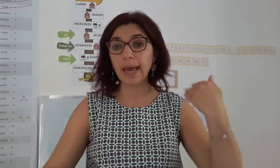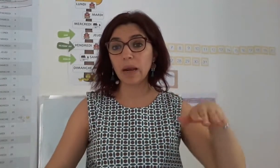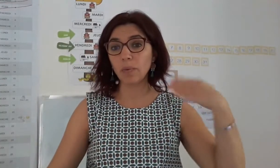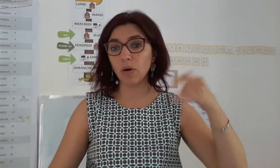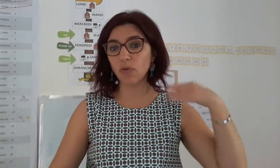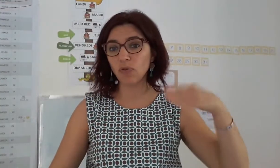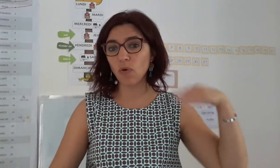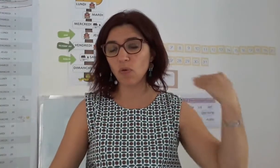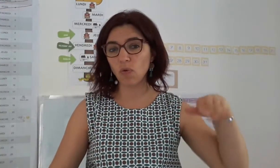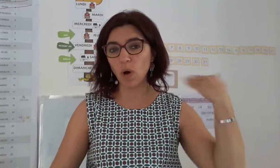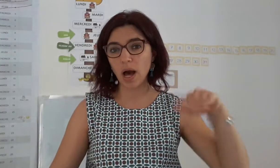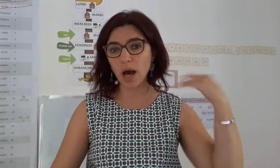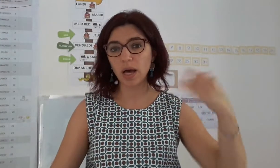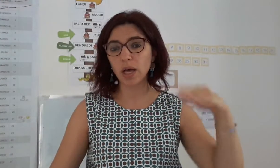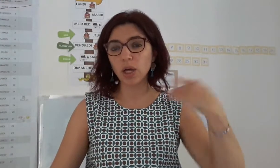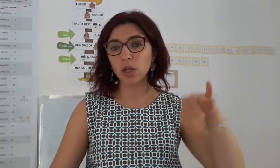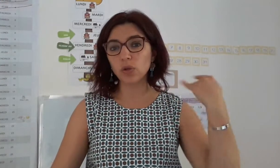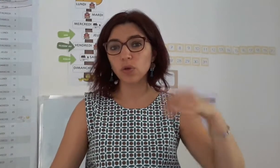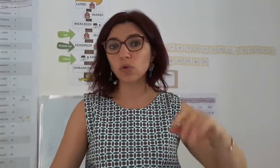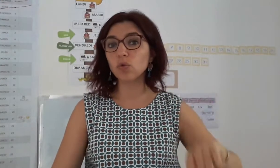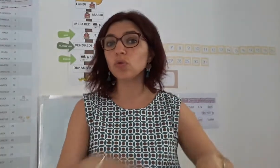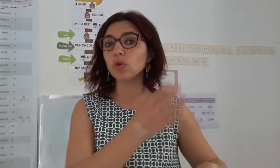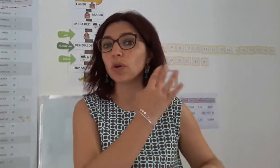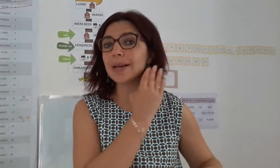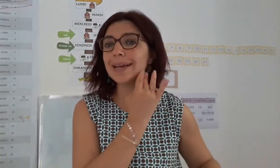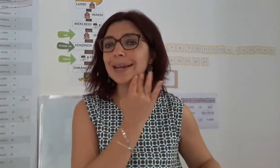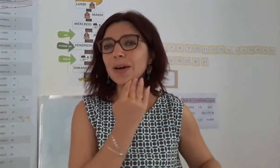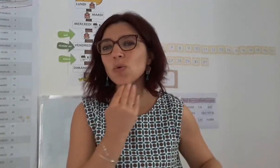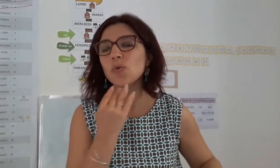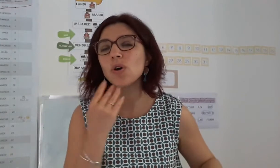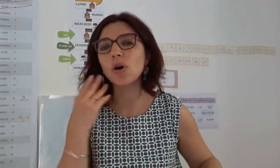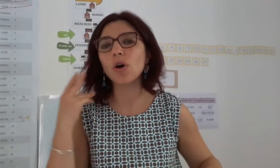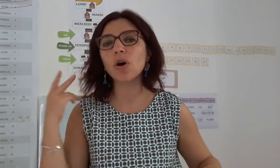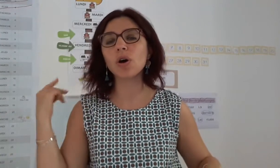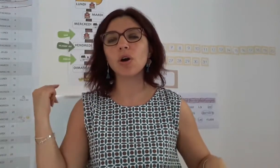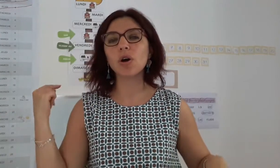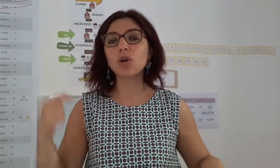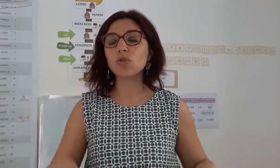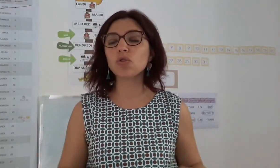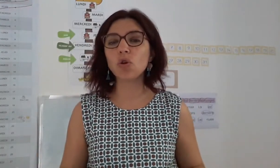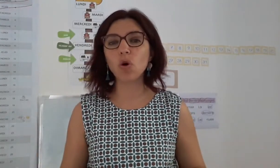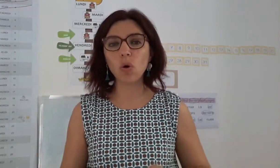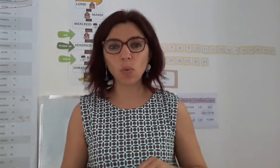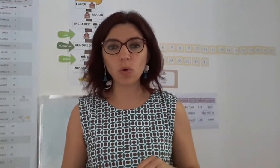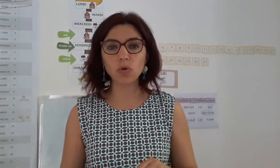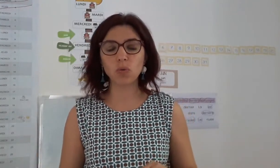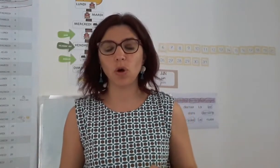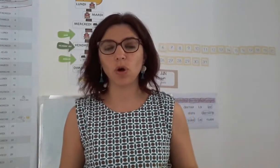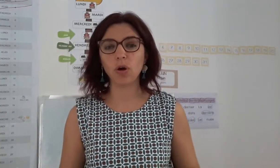Elles m'en font voir de toutes les couleurs selon mon humeur.